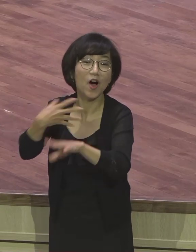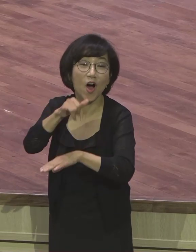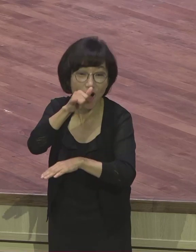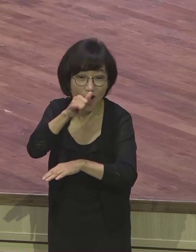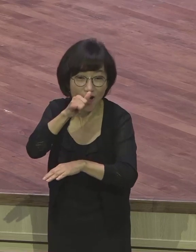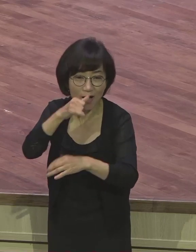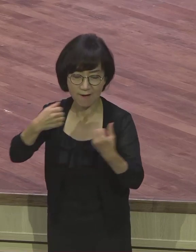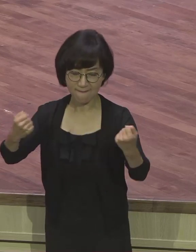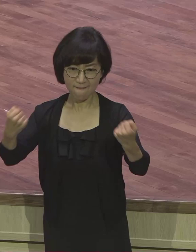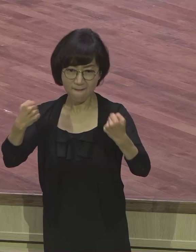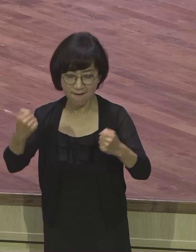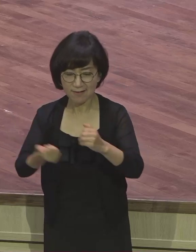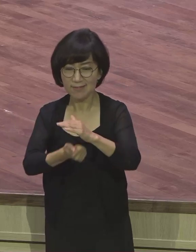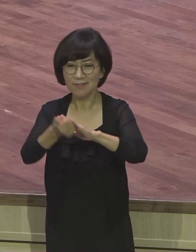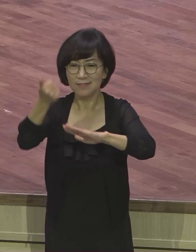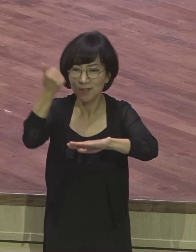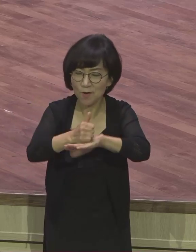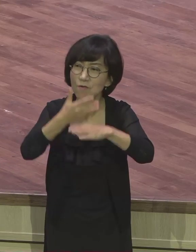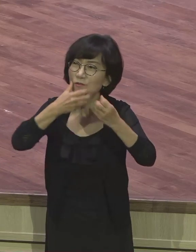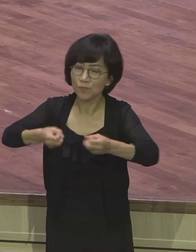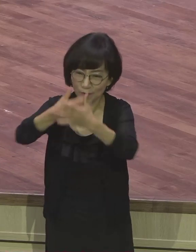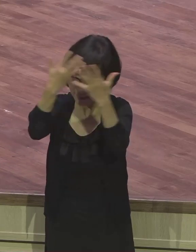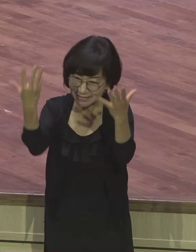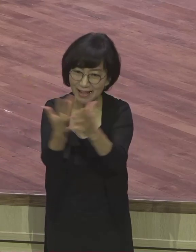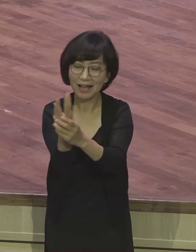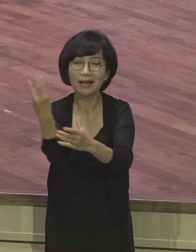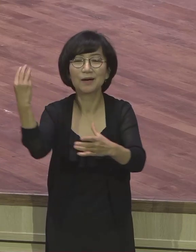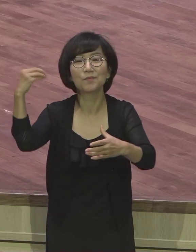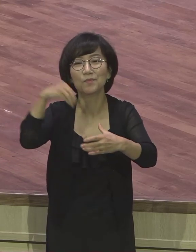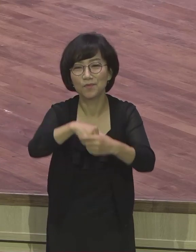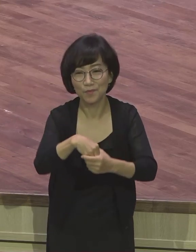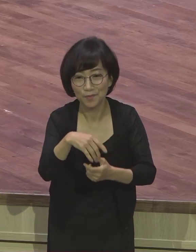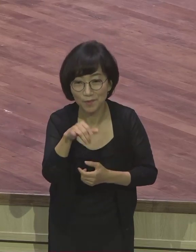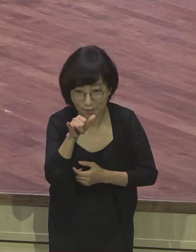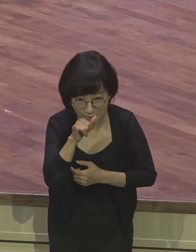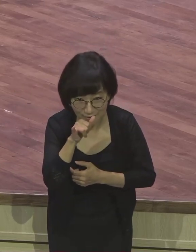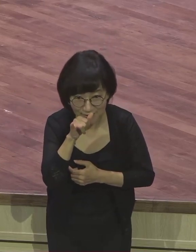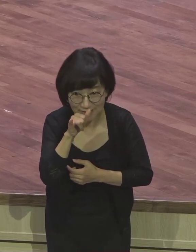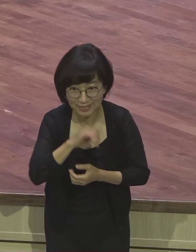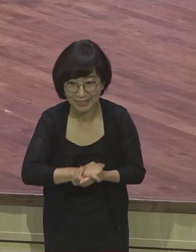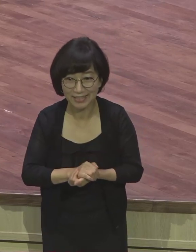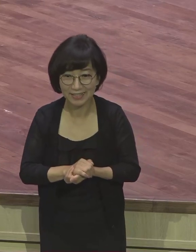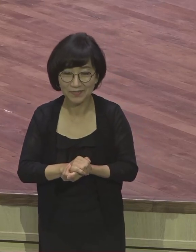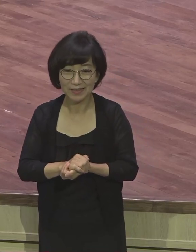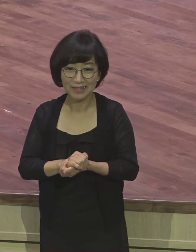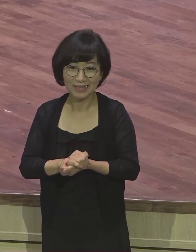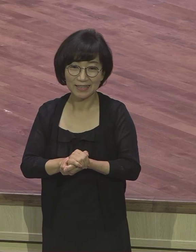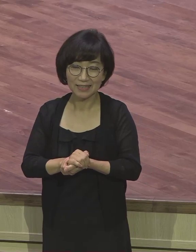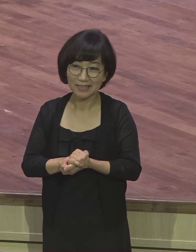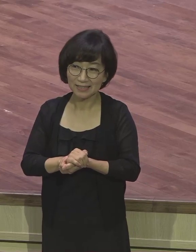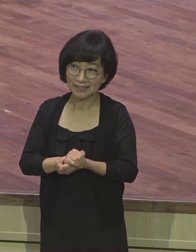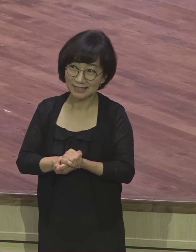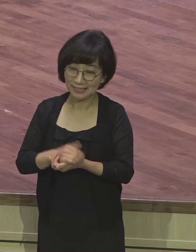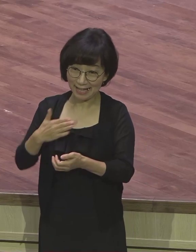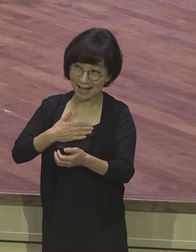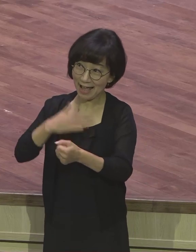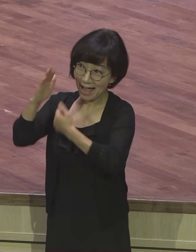건강이, 모든 출세가, 모든 축복이 다 들어있다고. 하나님이 우리한테 신세를 져놓고 그냥